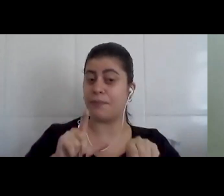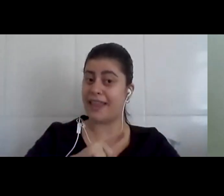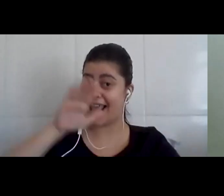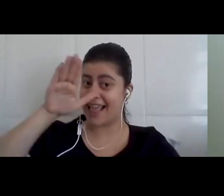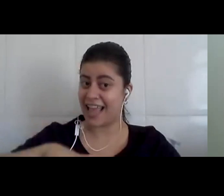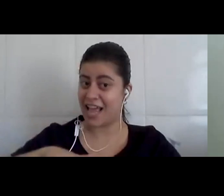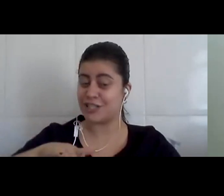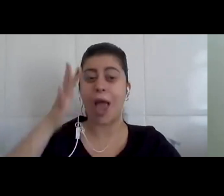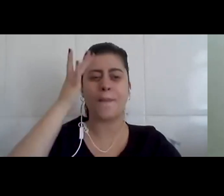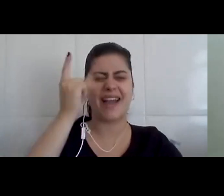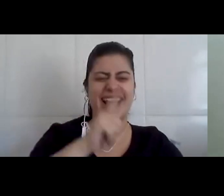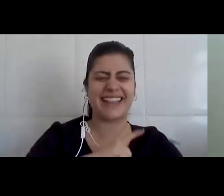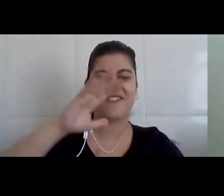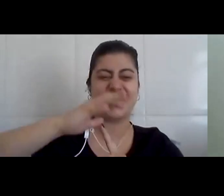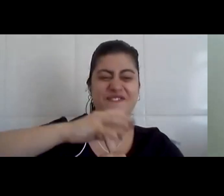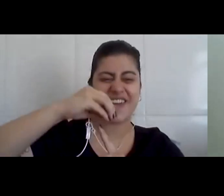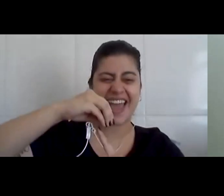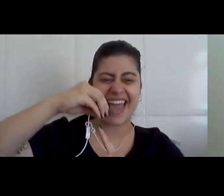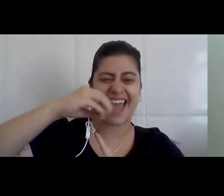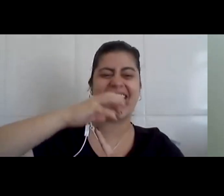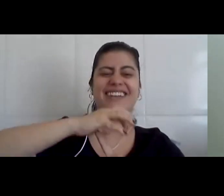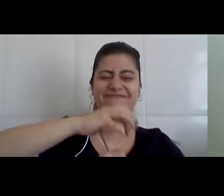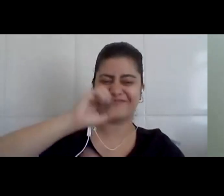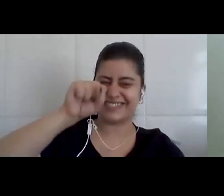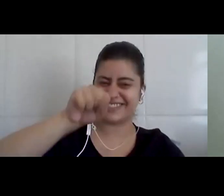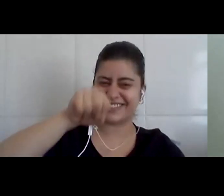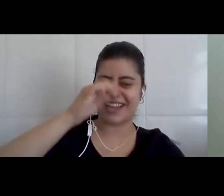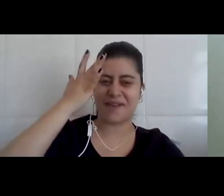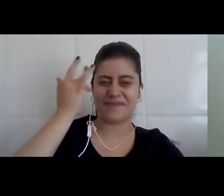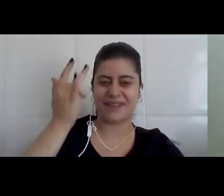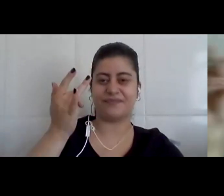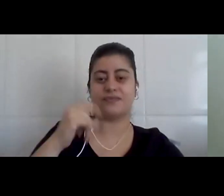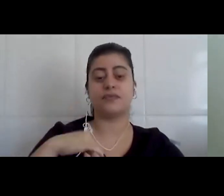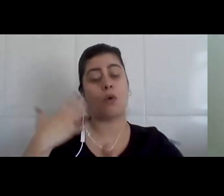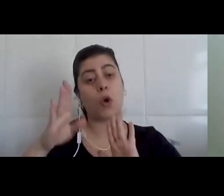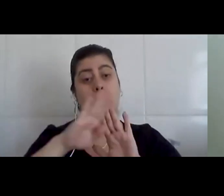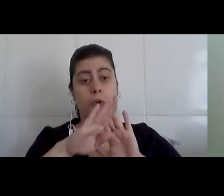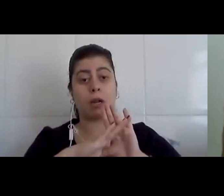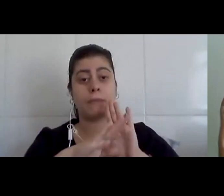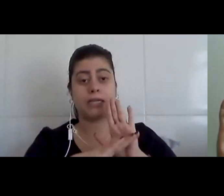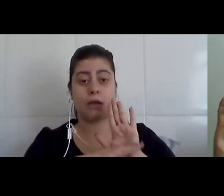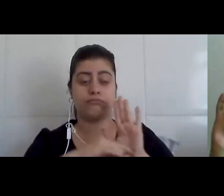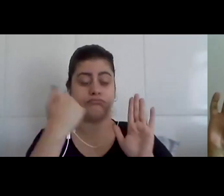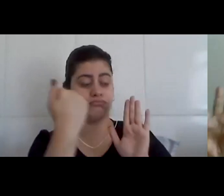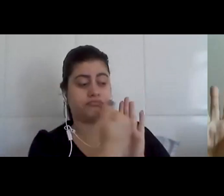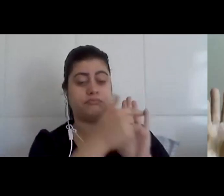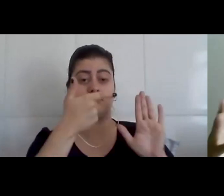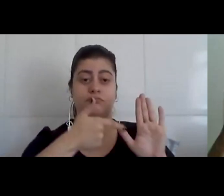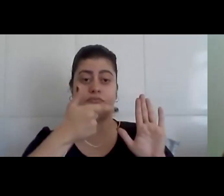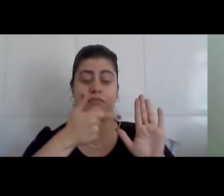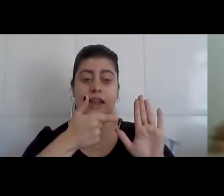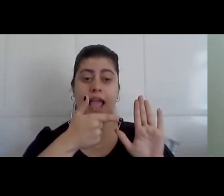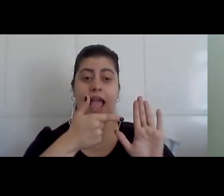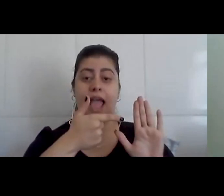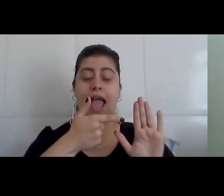né? E aí, seguindo então com a programação agora do painel, que tem como tema agroecologia, segurança alimentar e nutricional